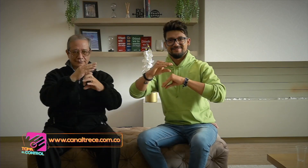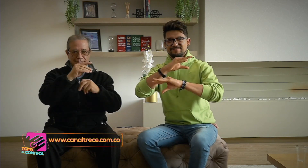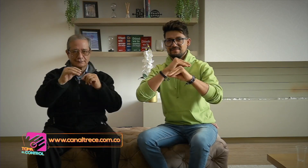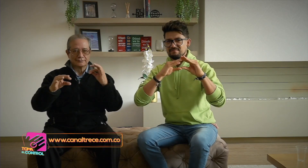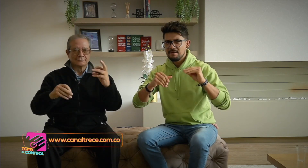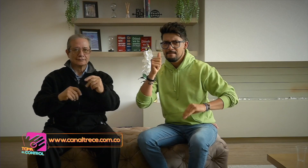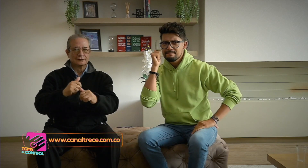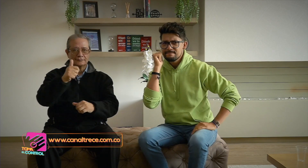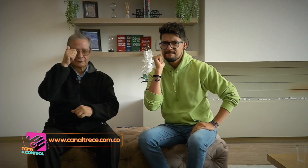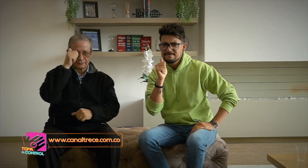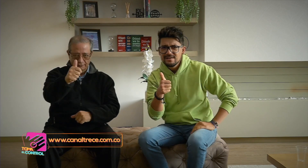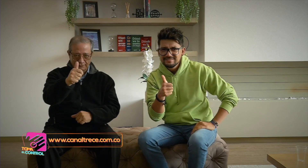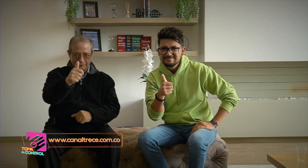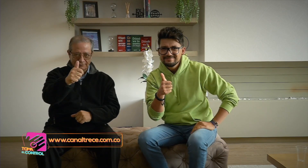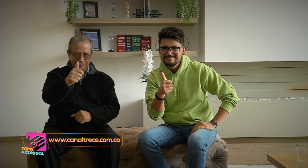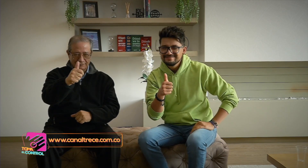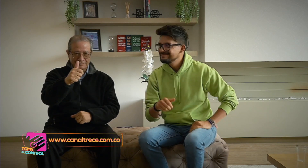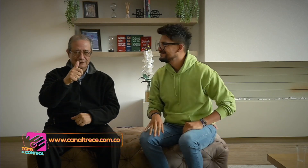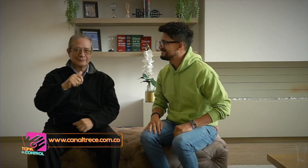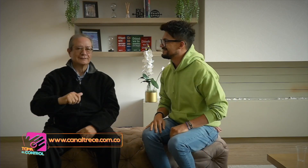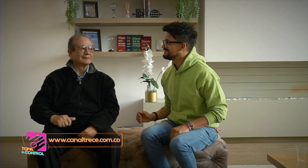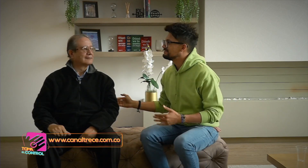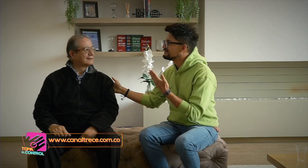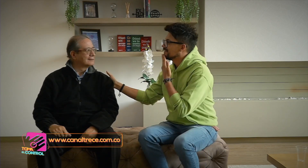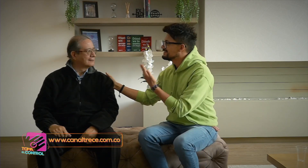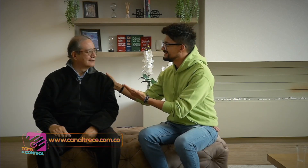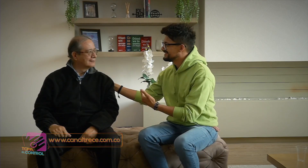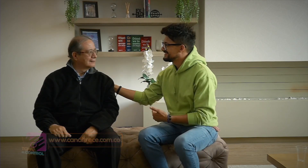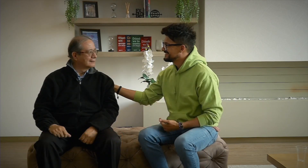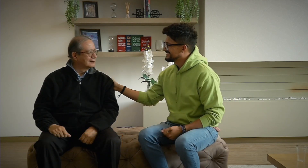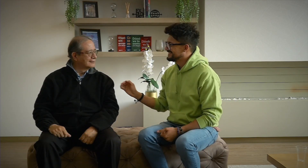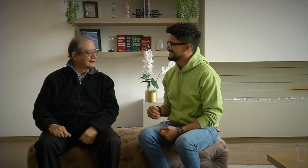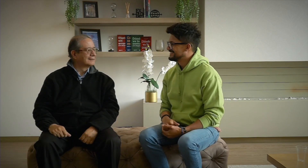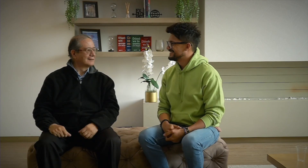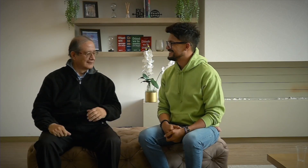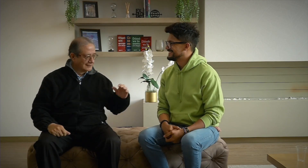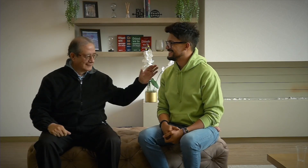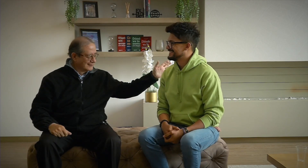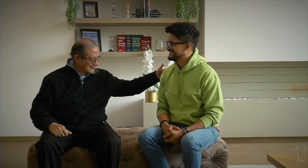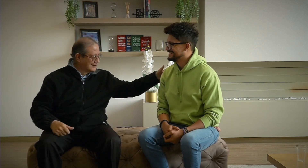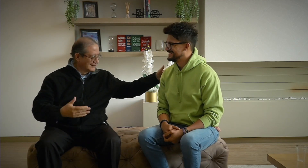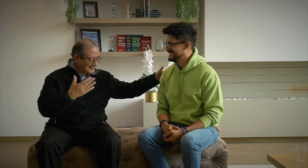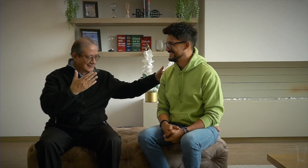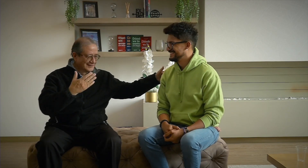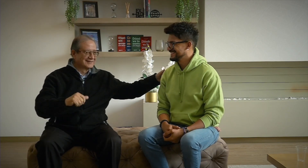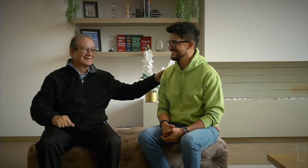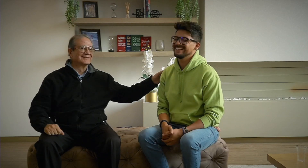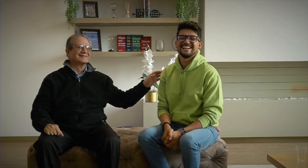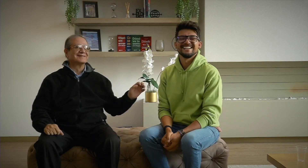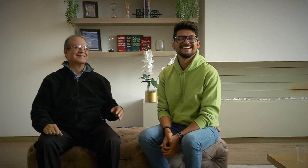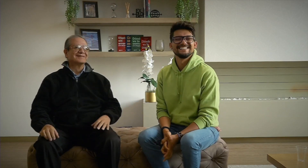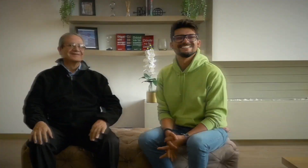tres. Hablemos bien. Muchas gracias, profe.